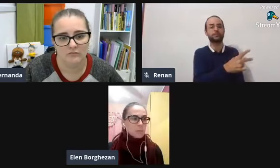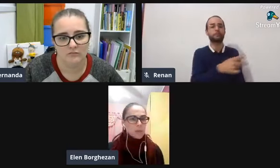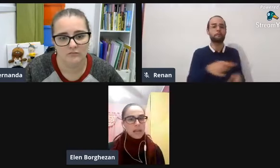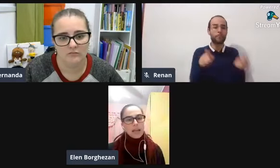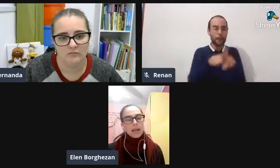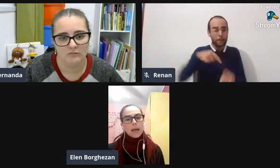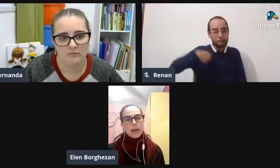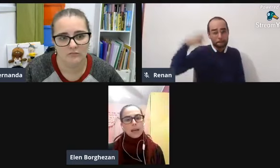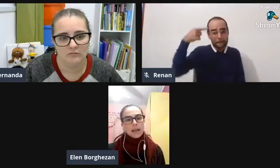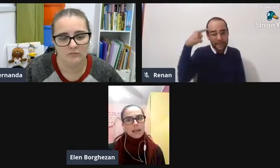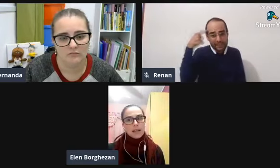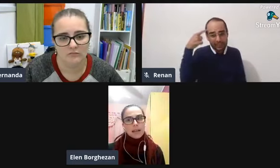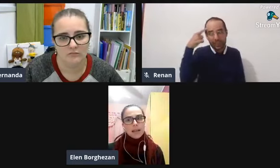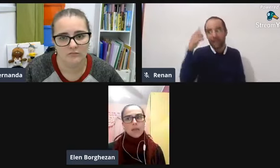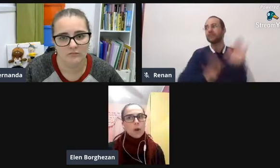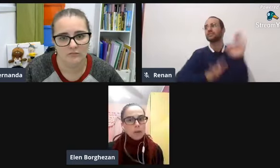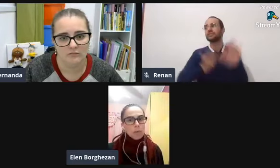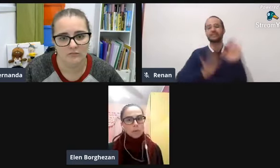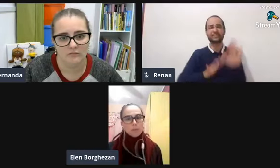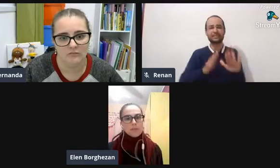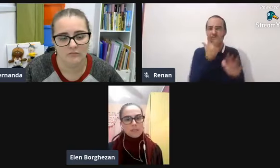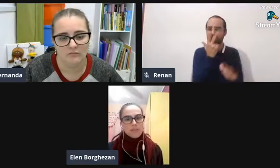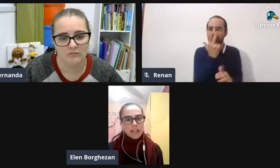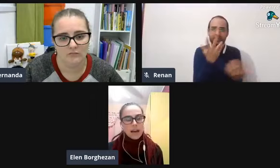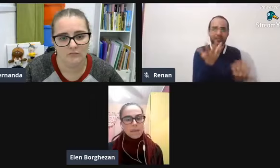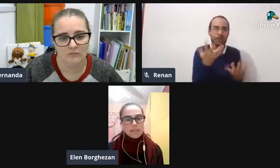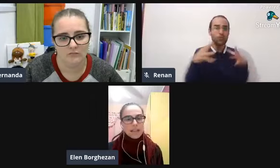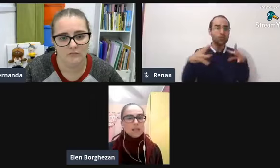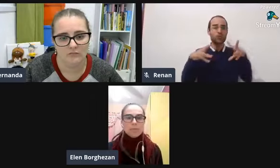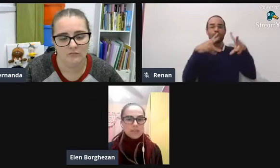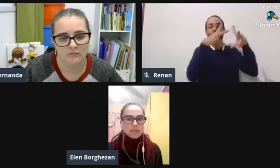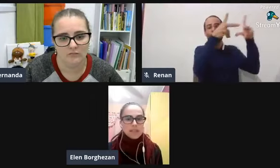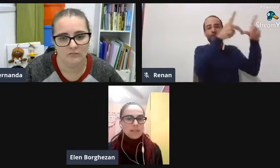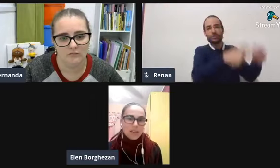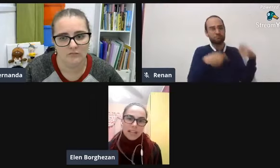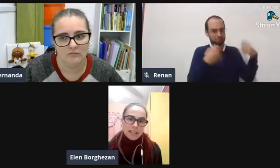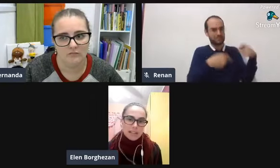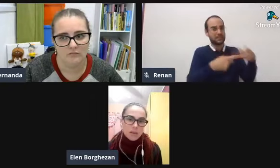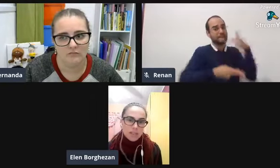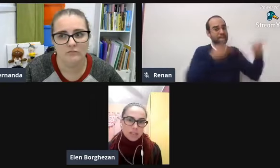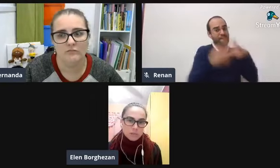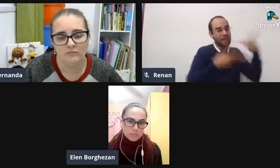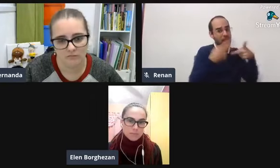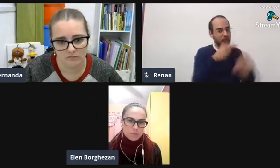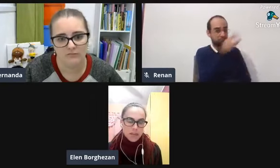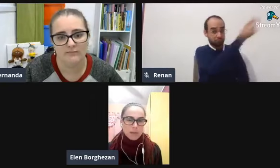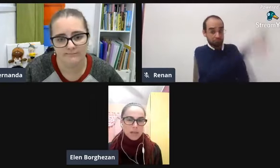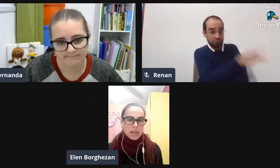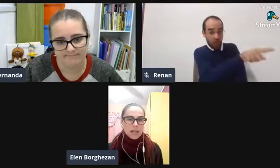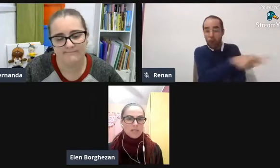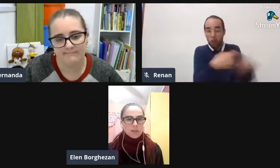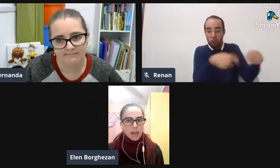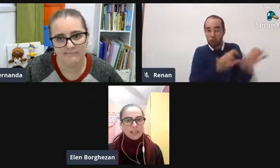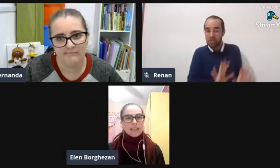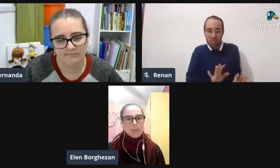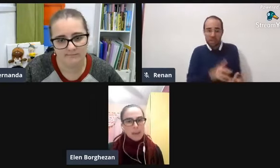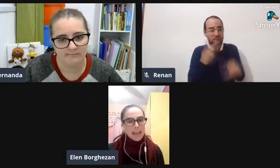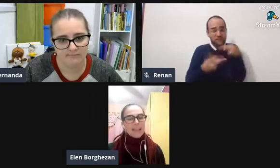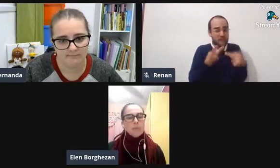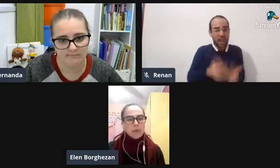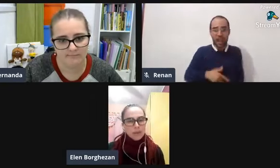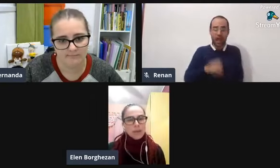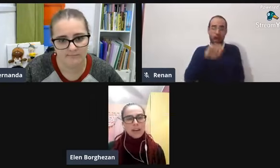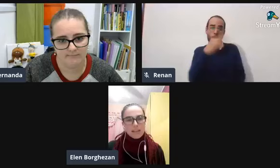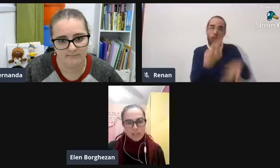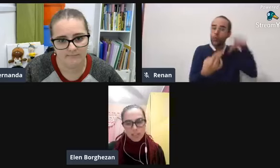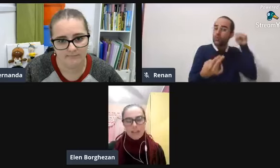parece que todo mundo precisa falar, mas ele não precisa nem falar, nem ser ouvido, sabe? Eu vejo que ainda tem uma